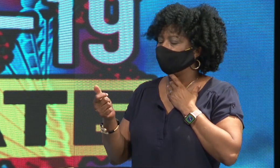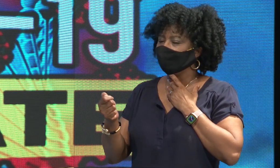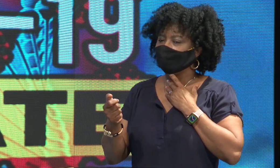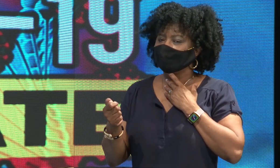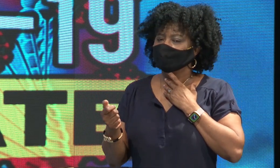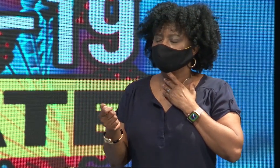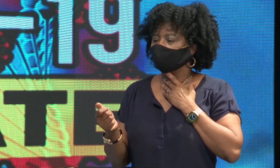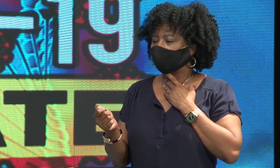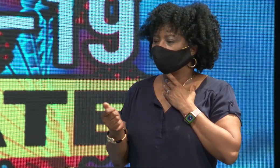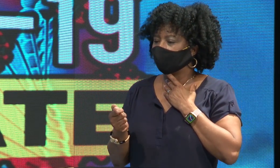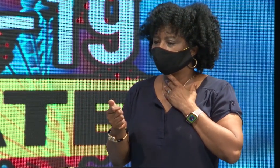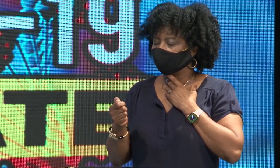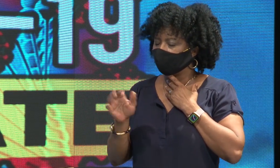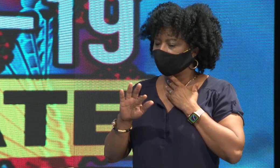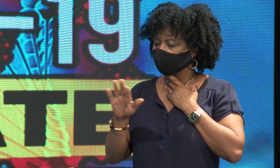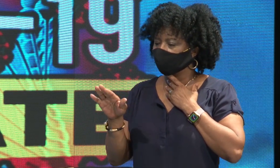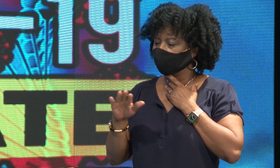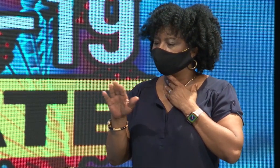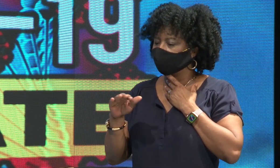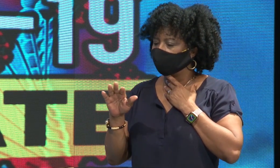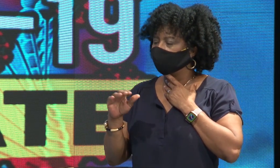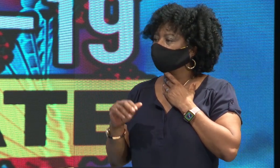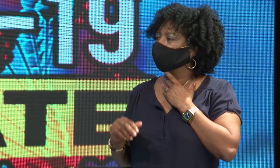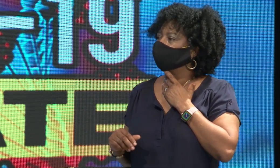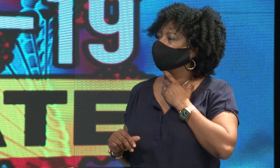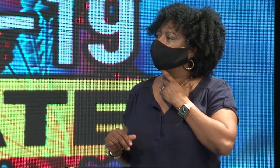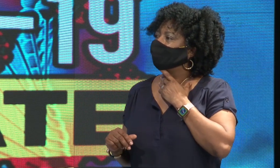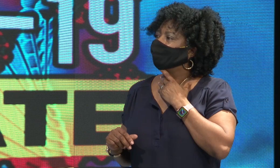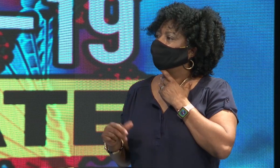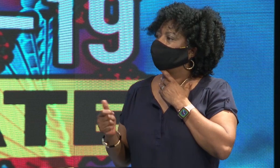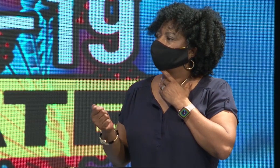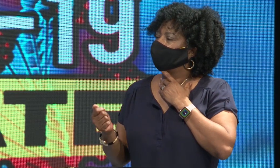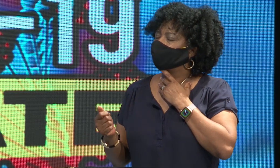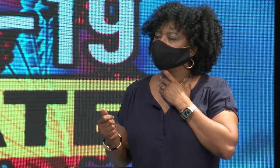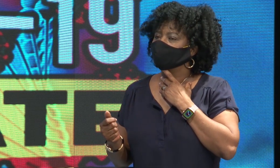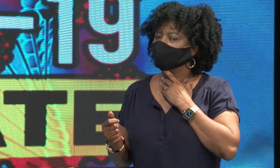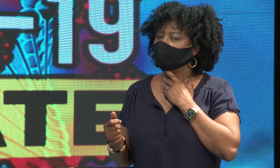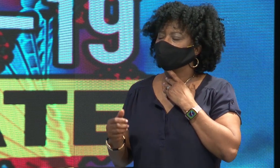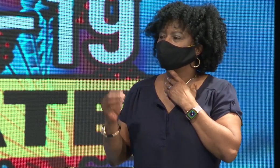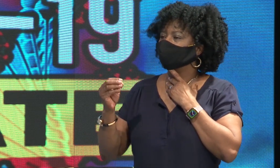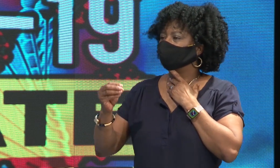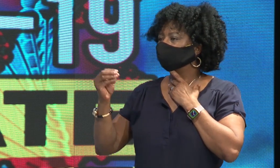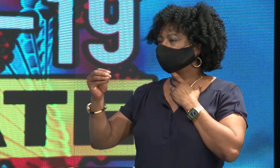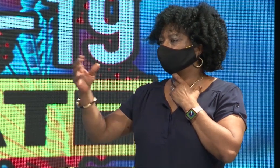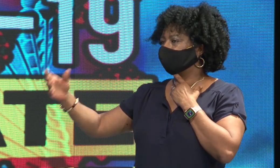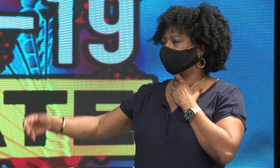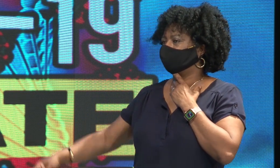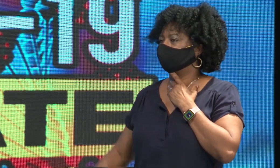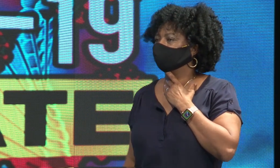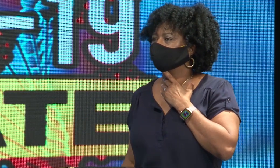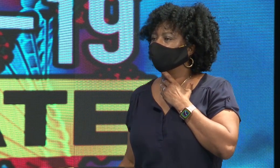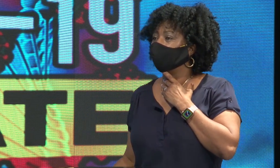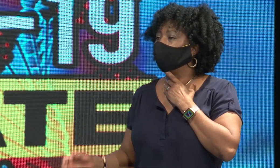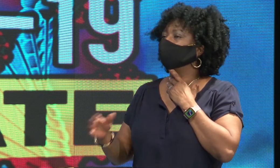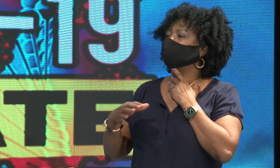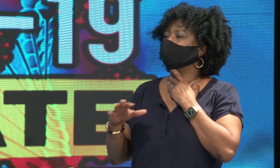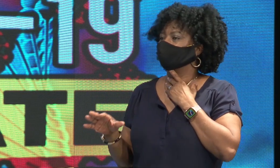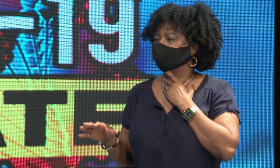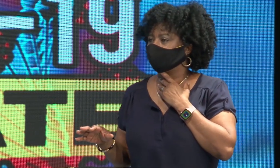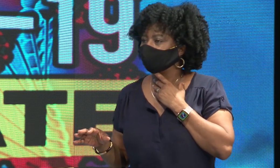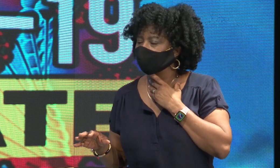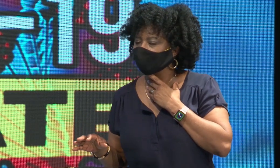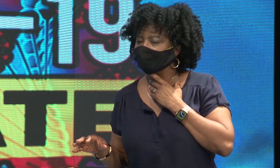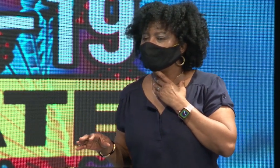Ik heb, het weekend ben ik een beetje gaan scrollen in mijn fotoalbum online. En ik zag de foto's van kerst. Ik hou